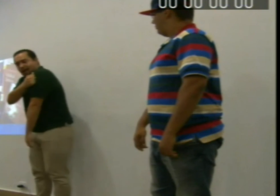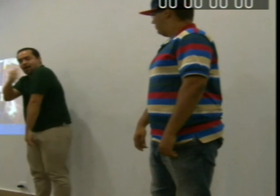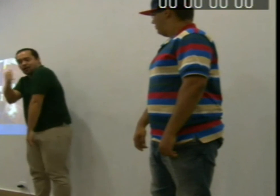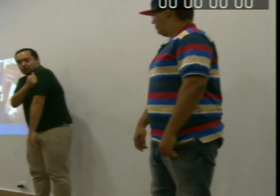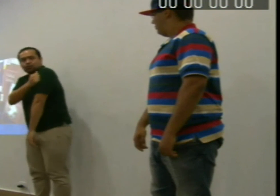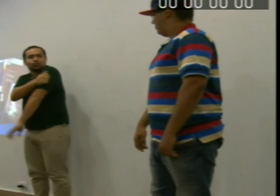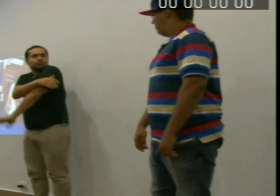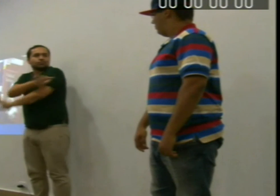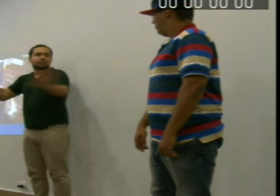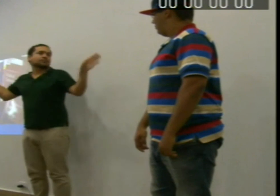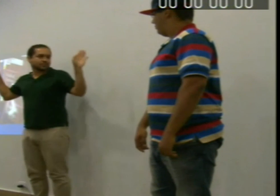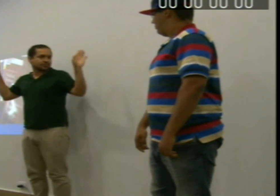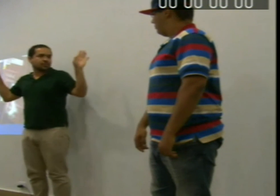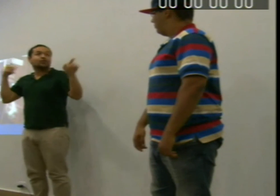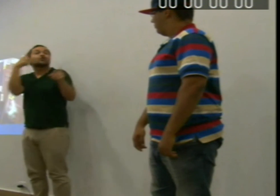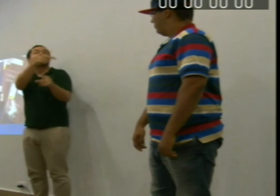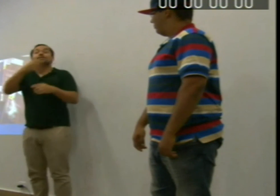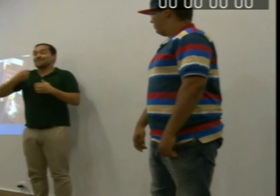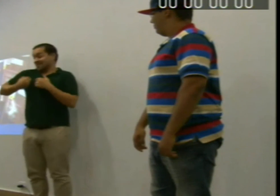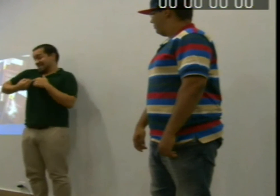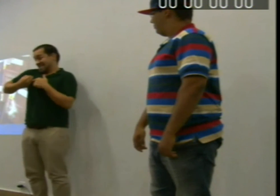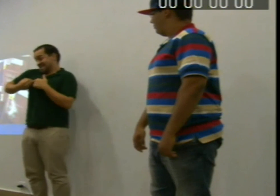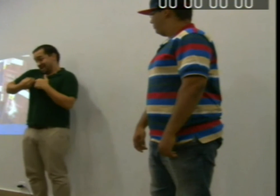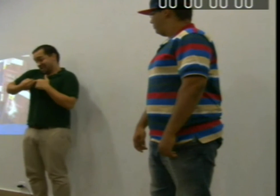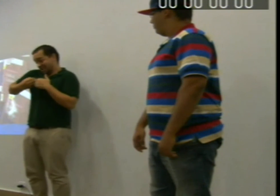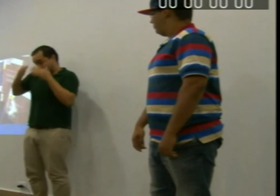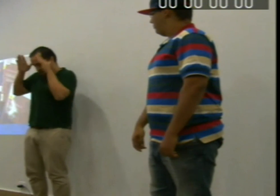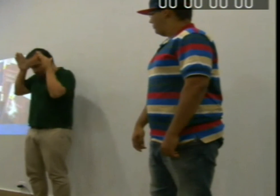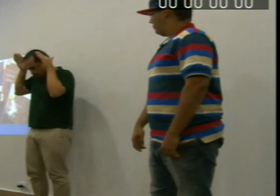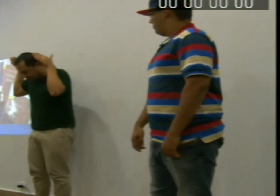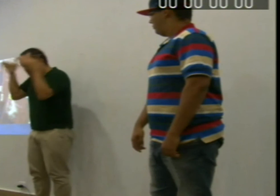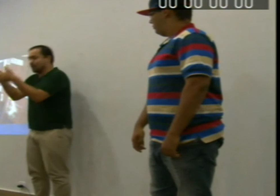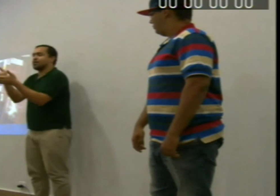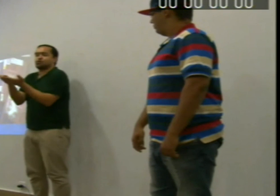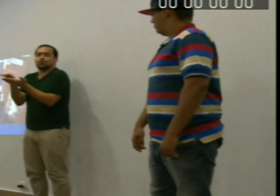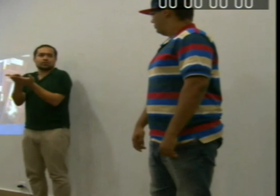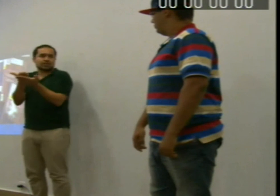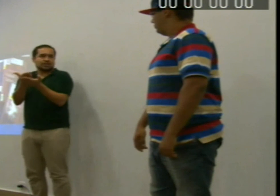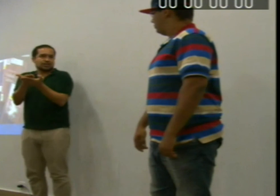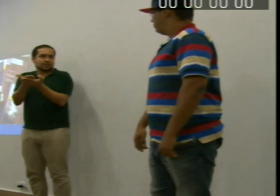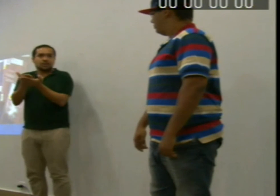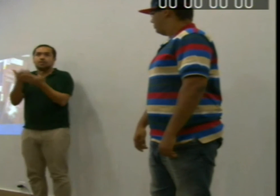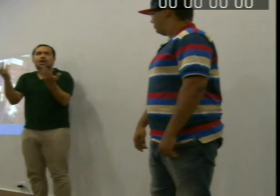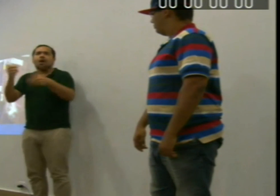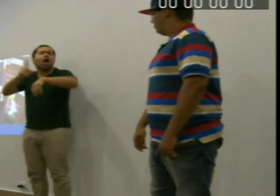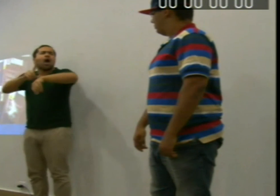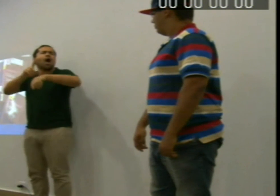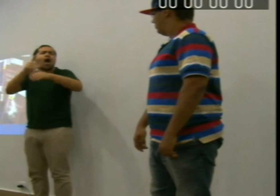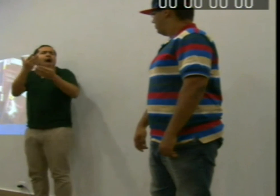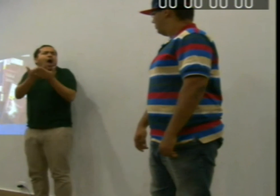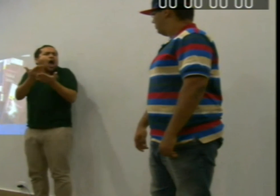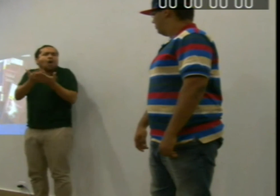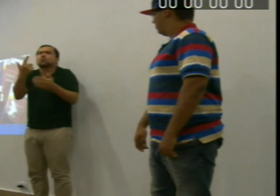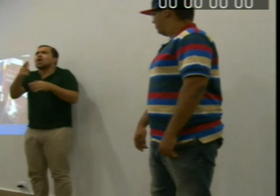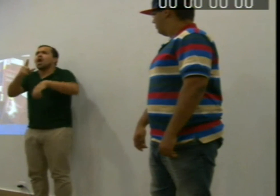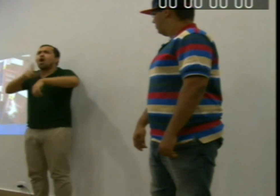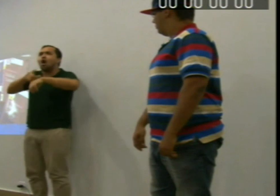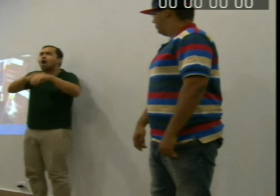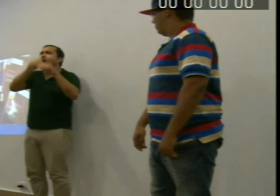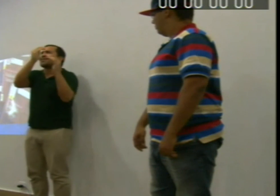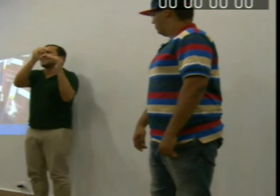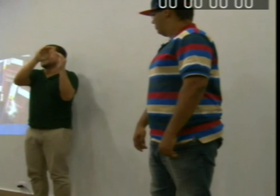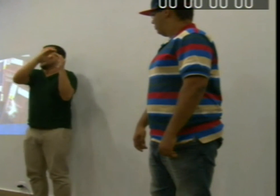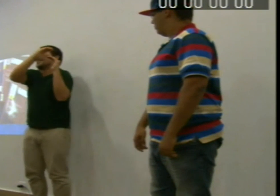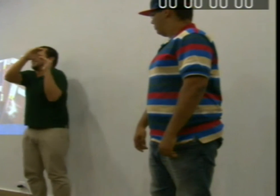você vai se tornar um aluno de verdade você vai é obrigatório é a sua vida é estudar o seu foco É ISO não